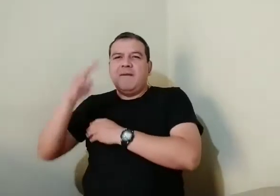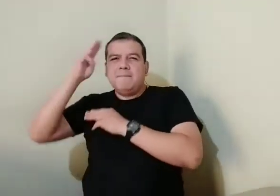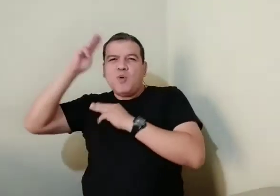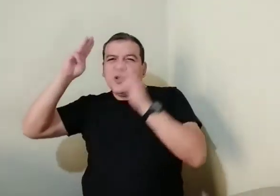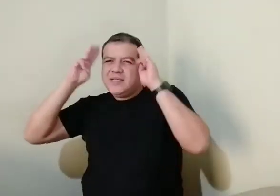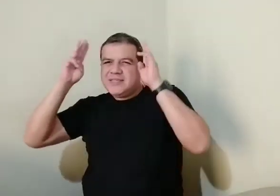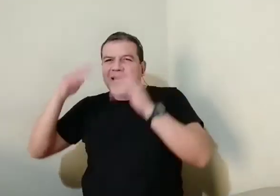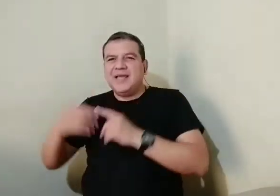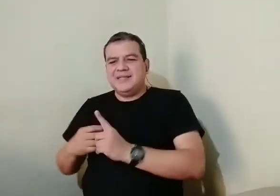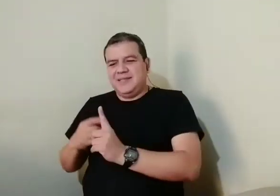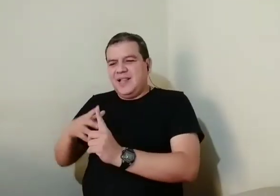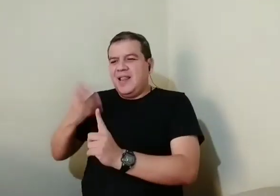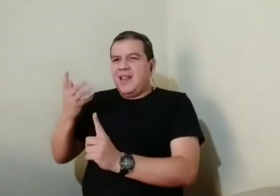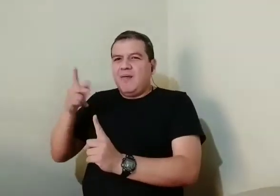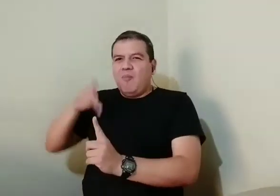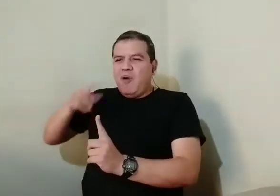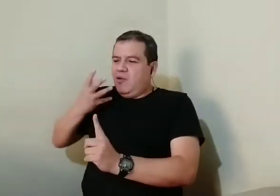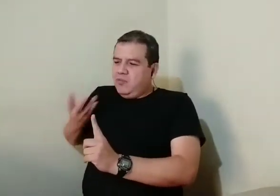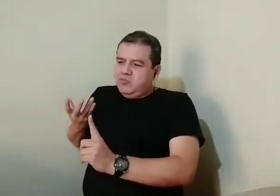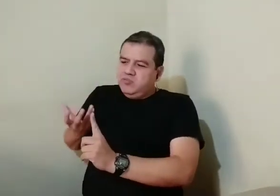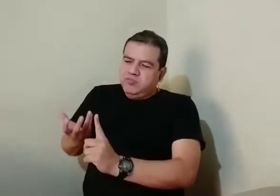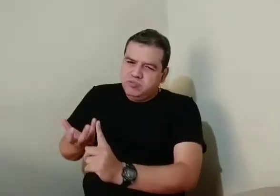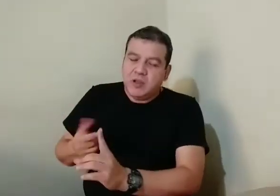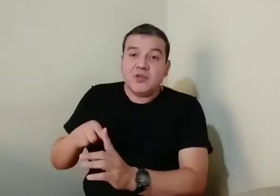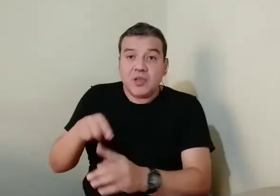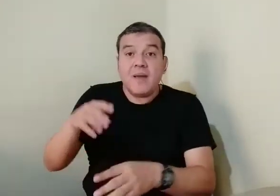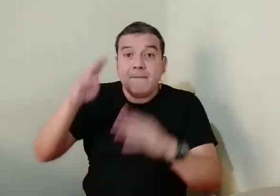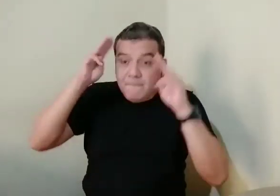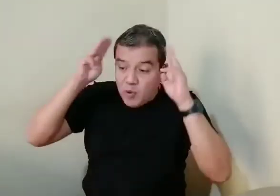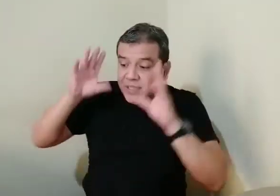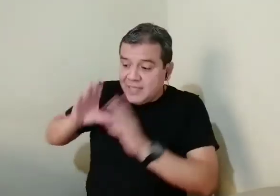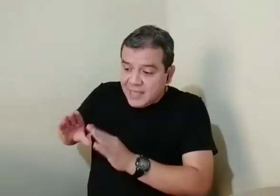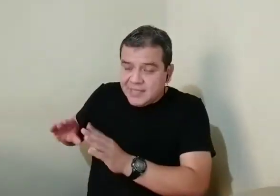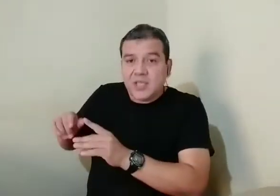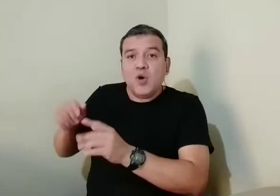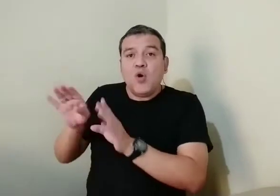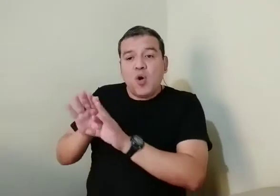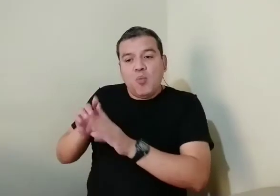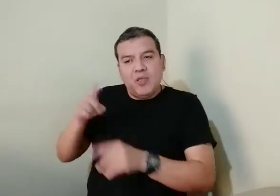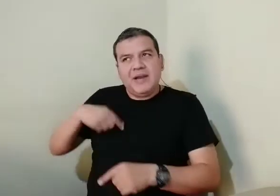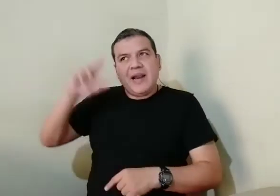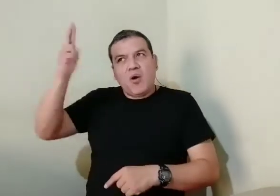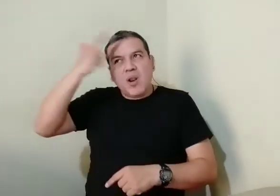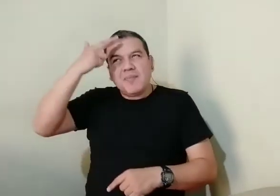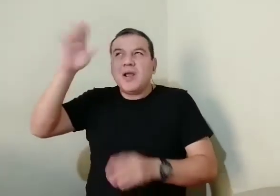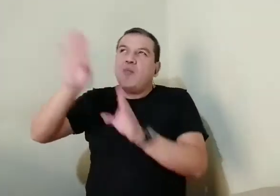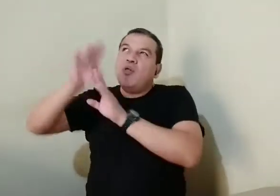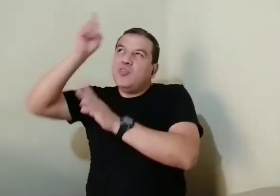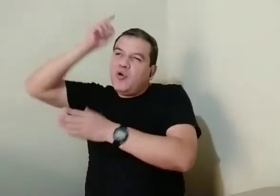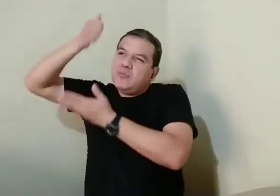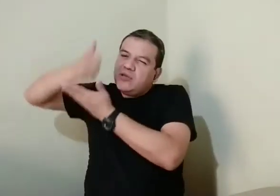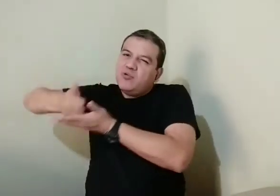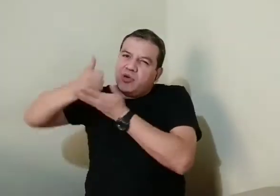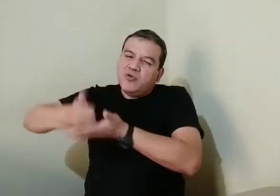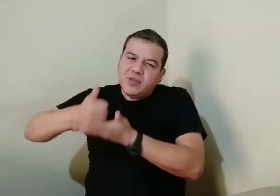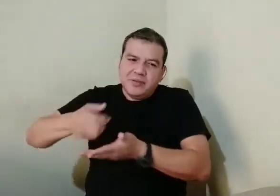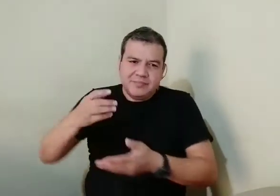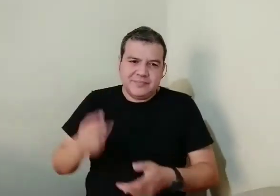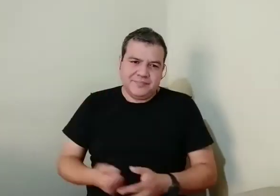por ellos. En muchos aspectos, Deuteronomio fue el testamento de